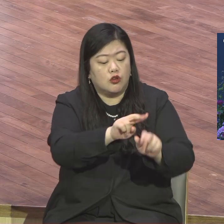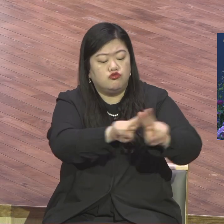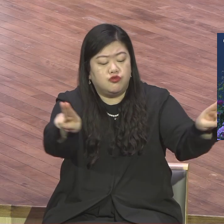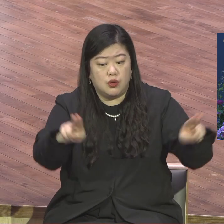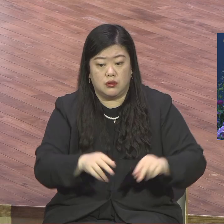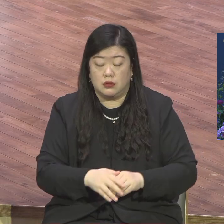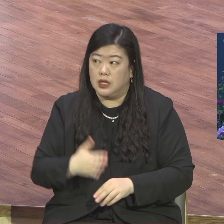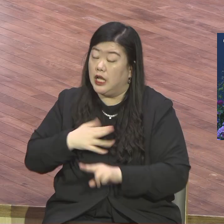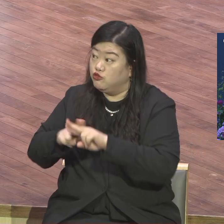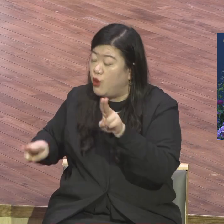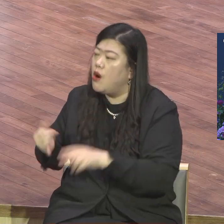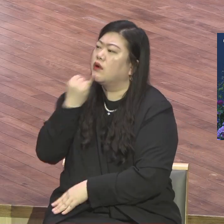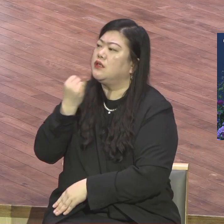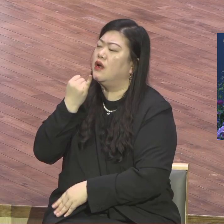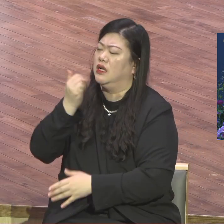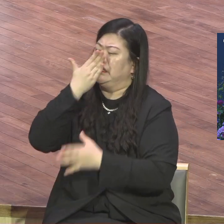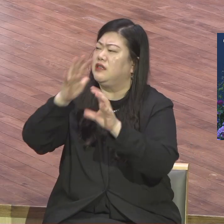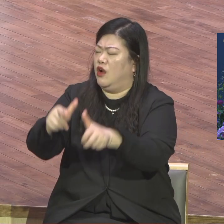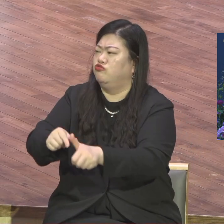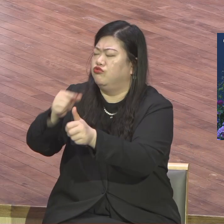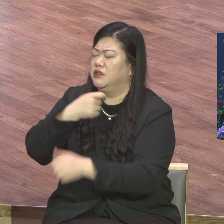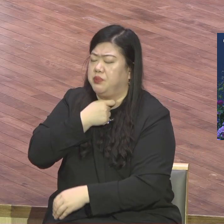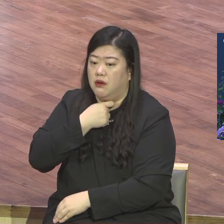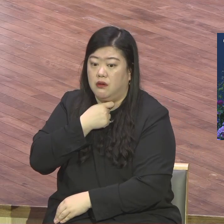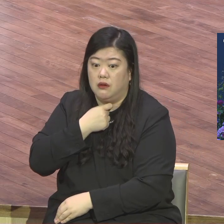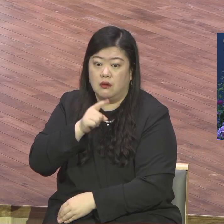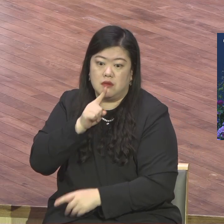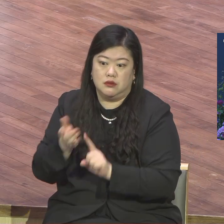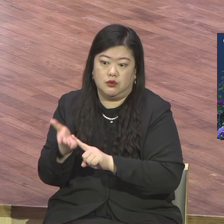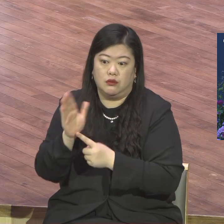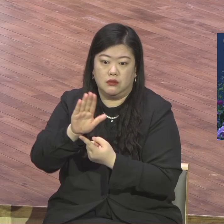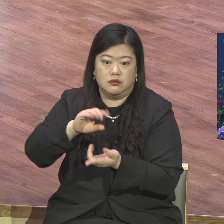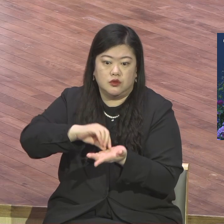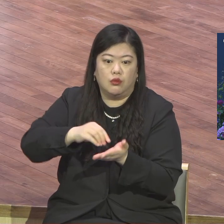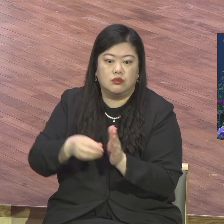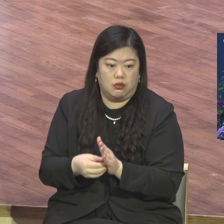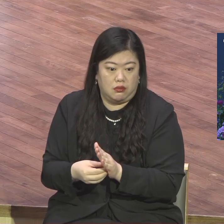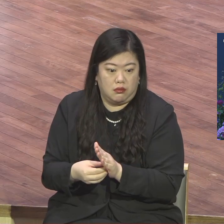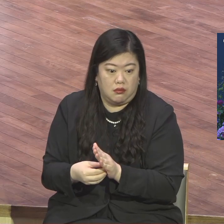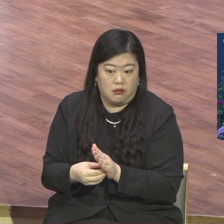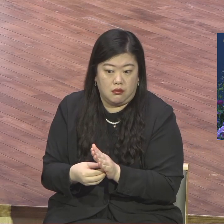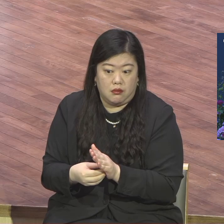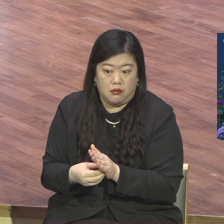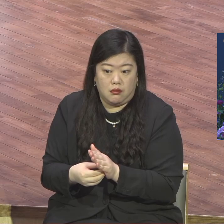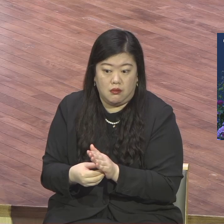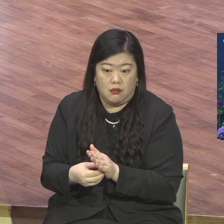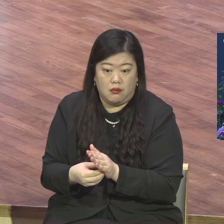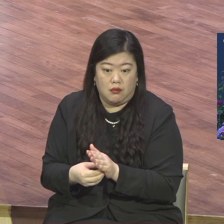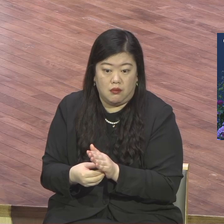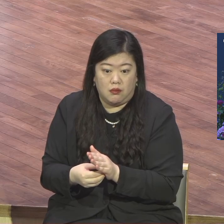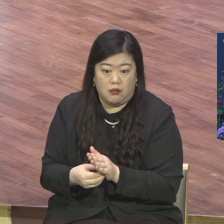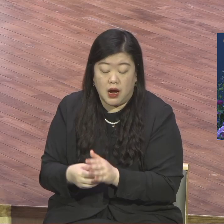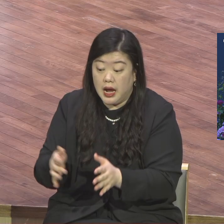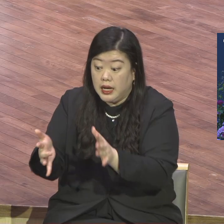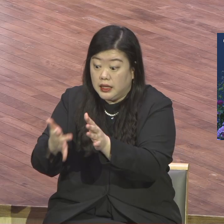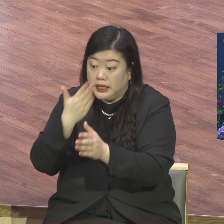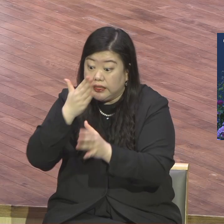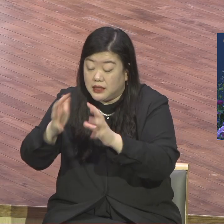자신의 동족이, 자신의 친척이, 자신의 이 형제들이 예수를 믿을 수만